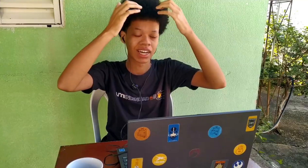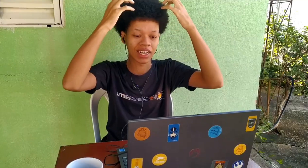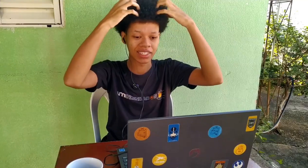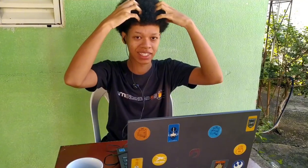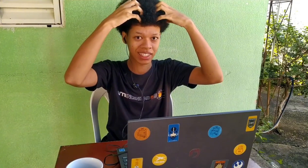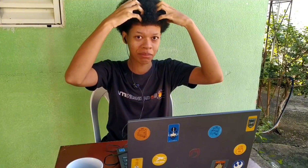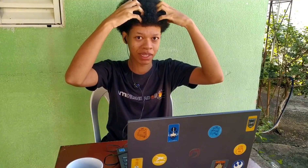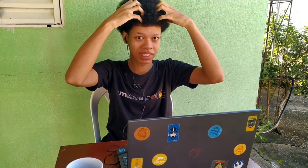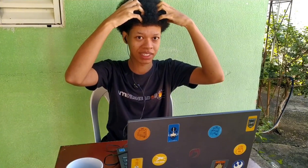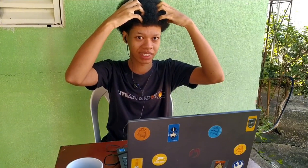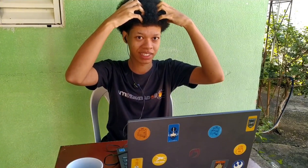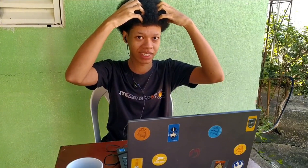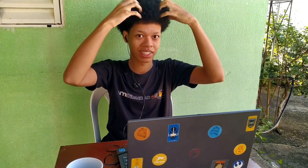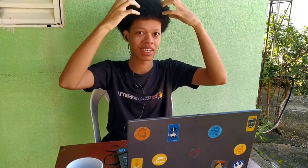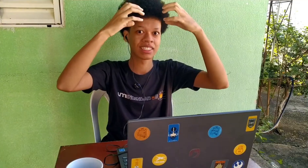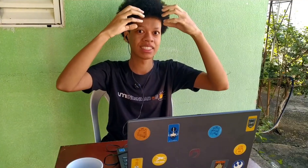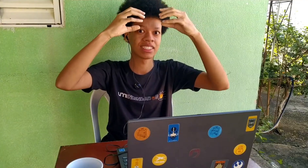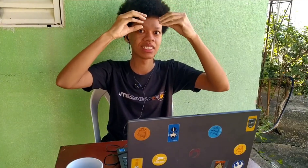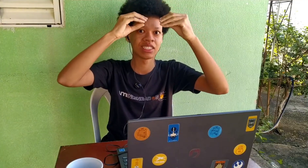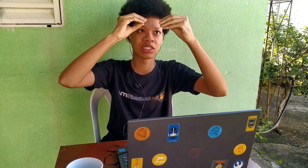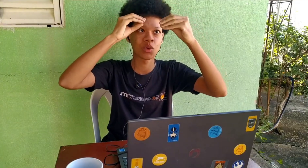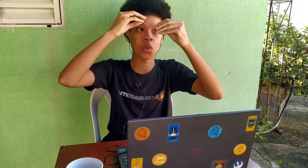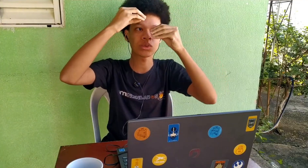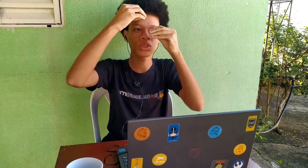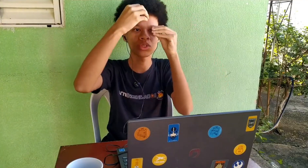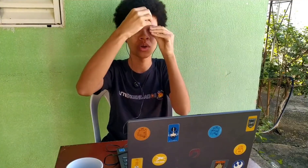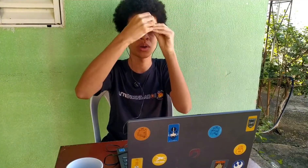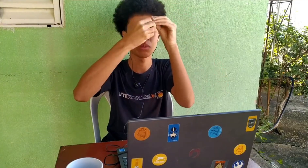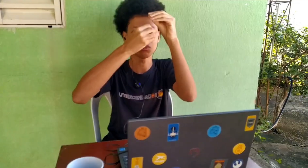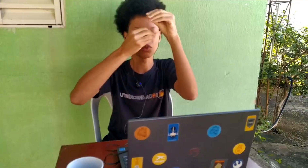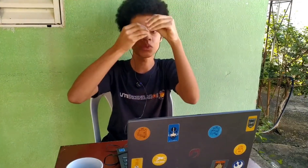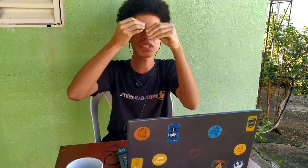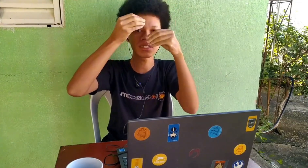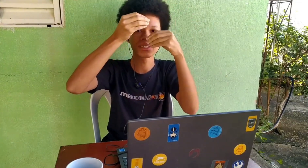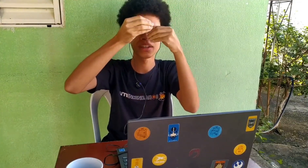Aqui na cabeça, a gente constrói, muda